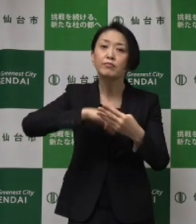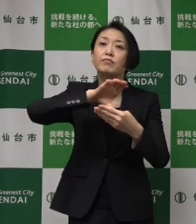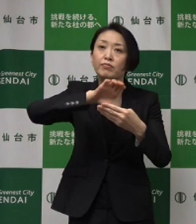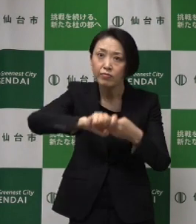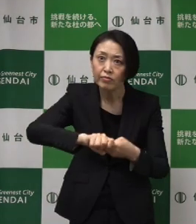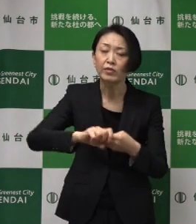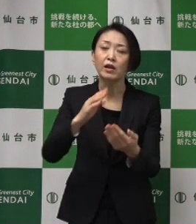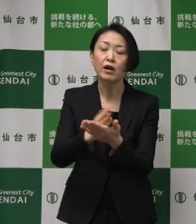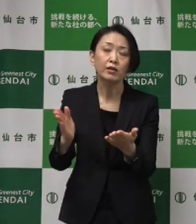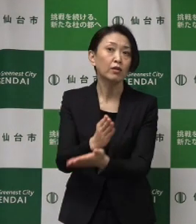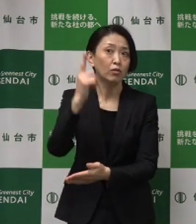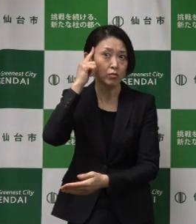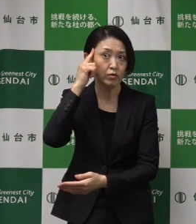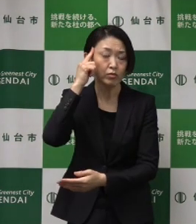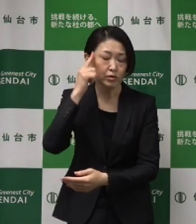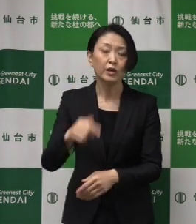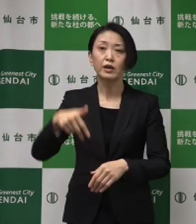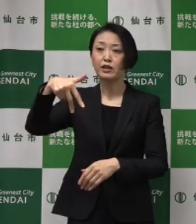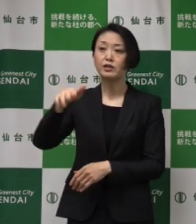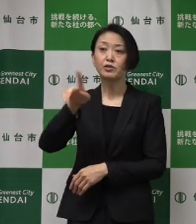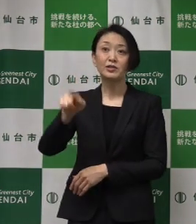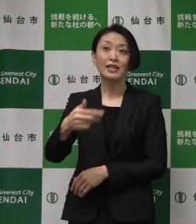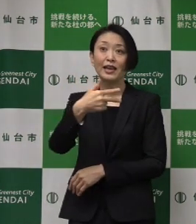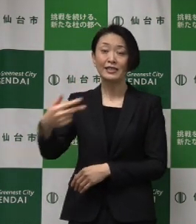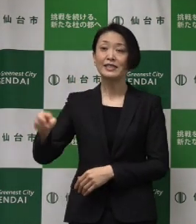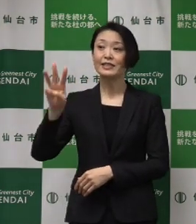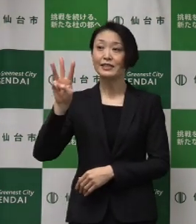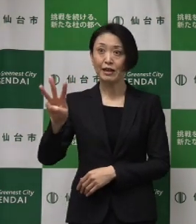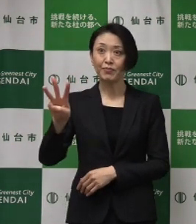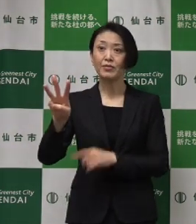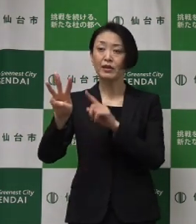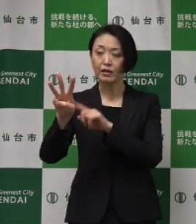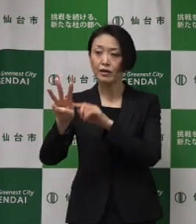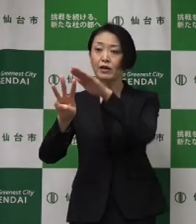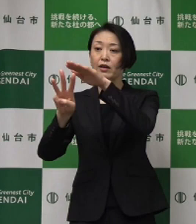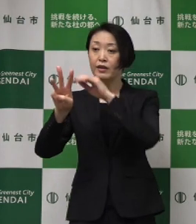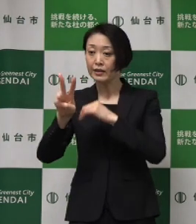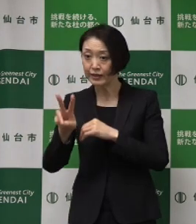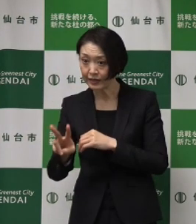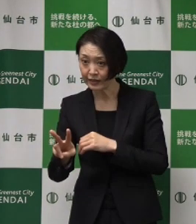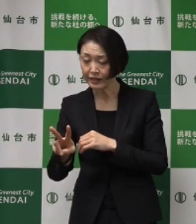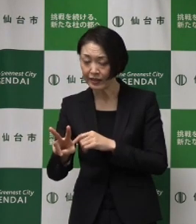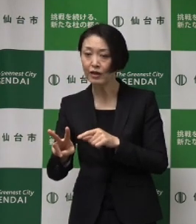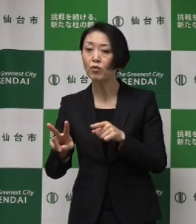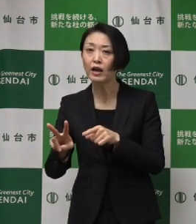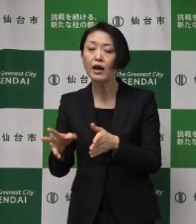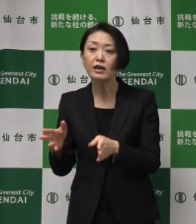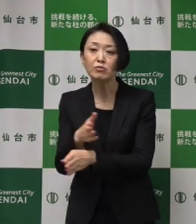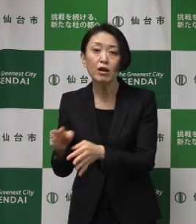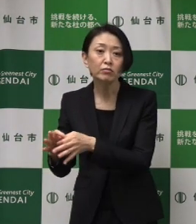満になってしばらく続くことということがやはり最低限の条件ではないかと考えているところでございます